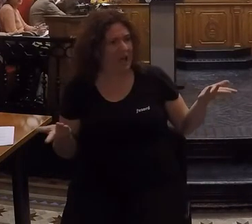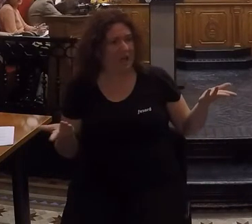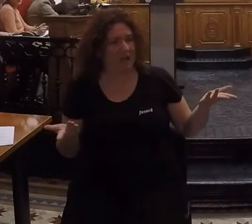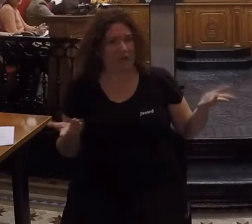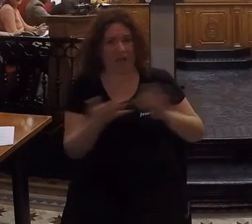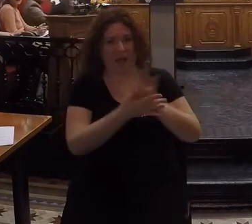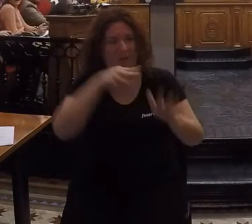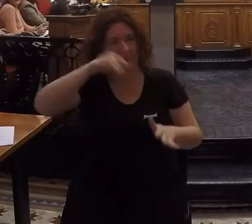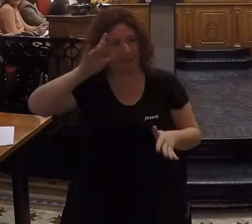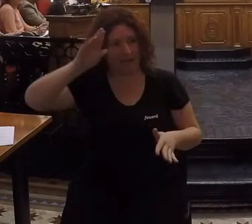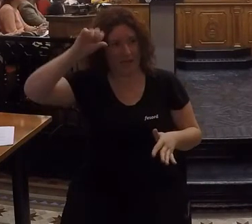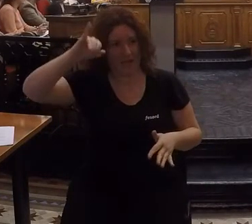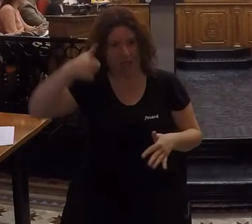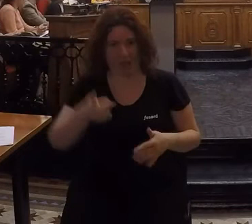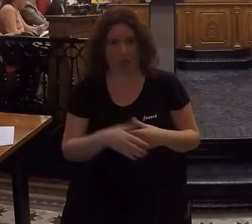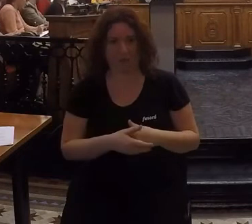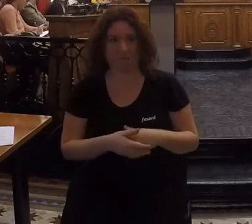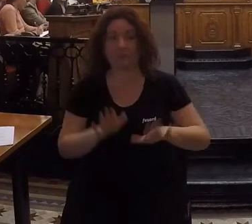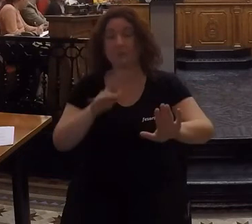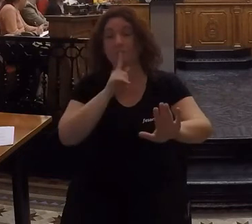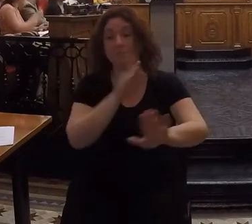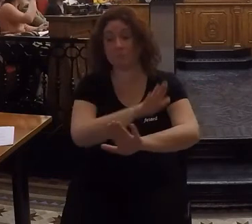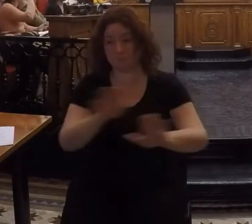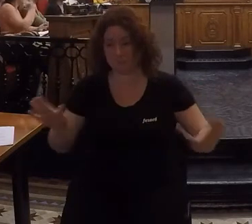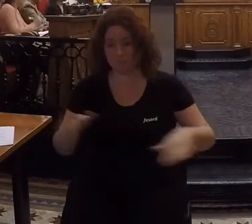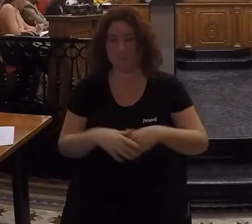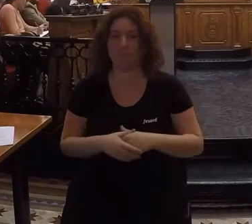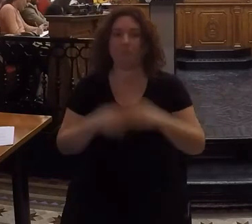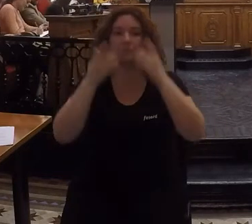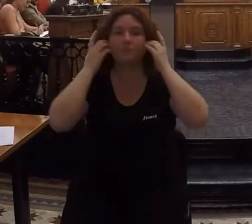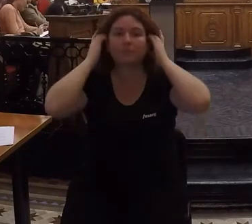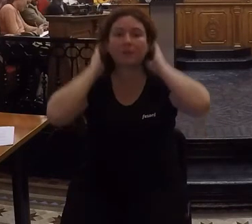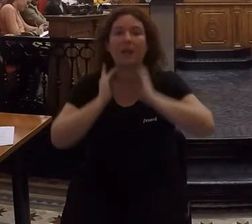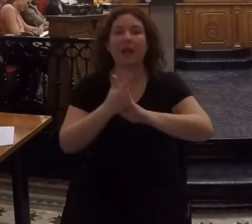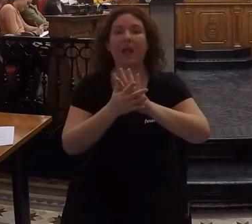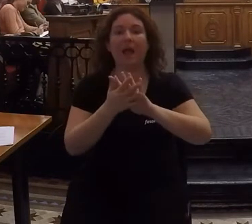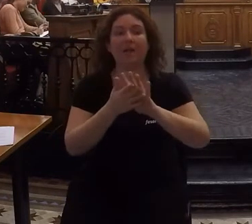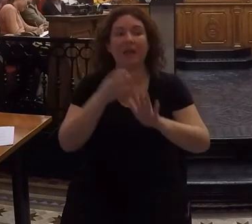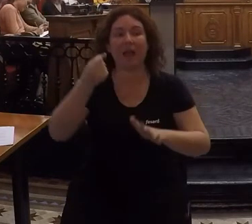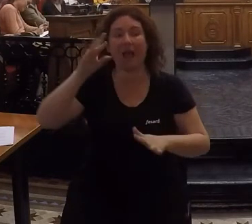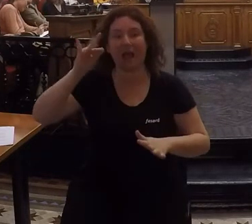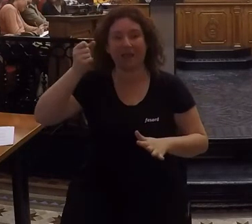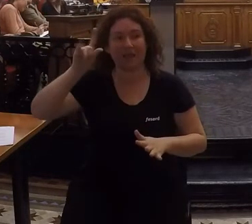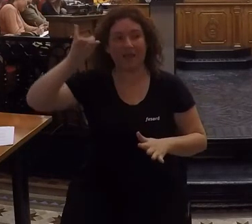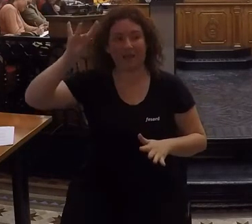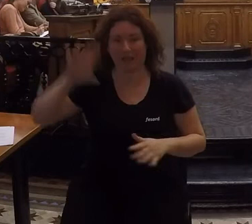Muchas gracias, señor Granero. Por favor, silencio. Tiene la palabra la señora Aravid.